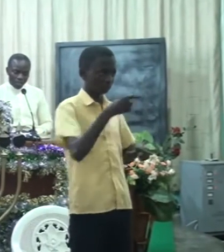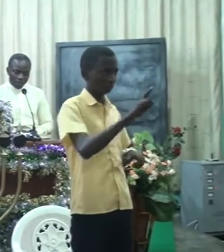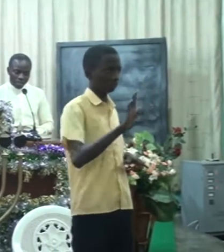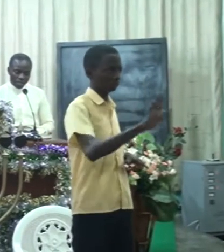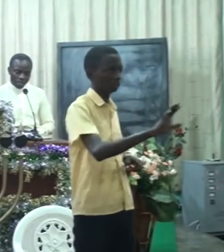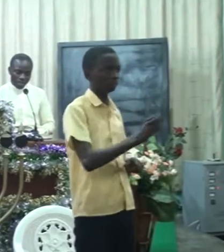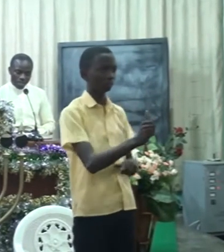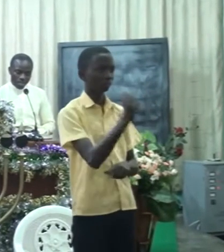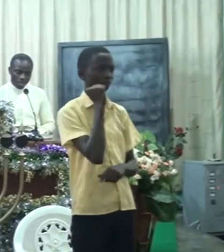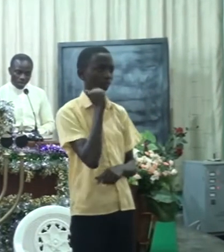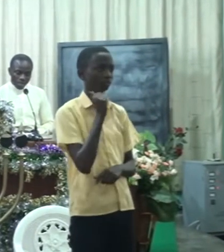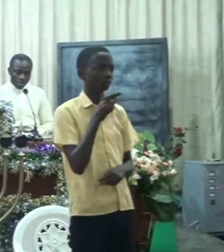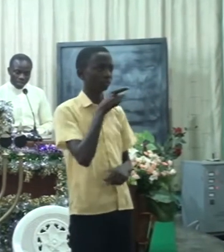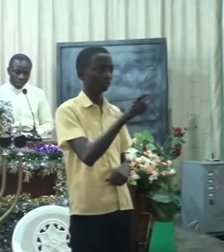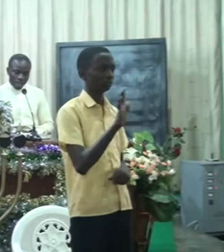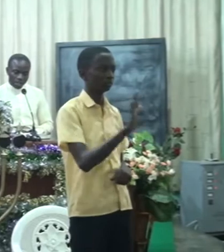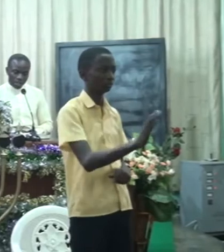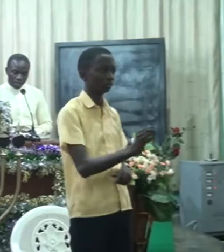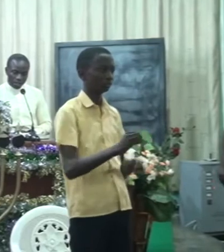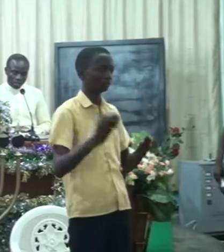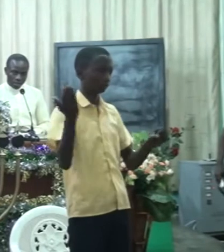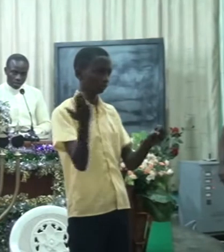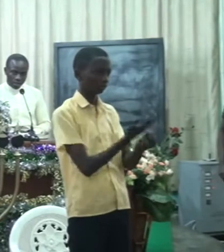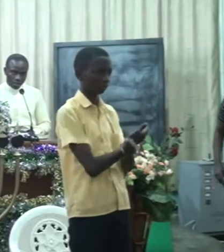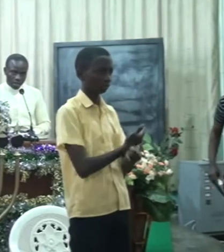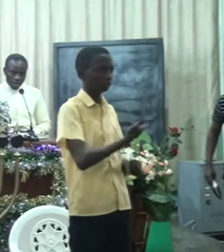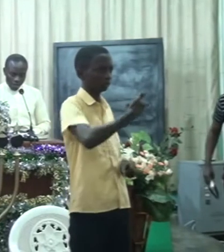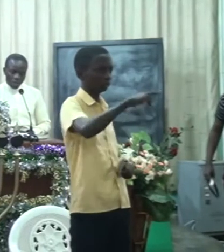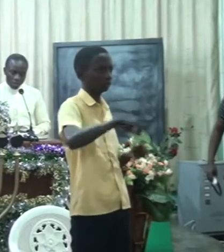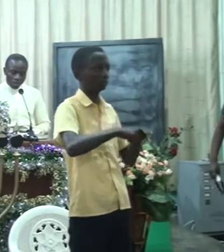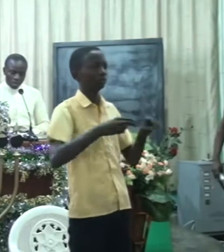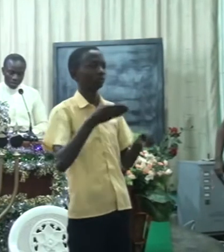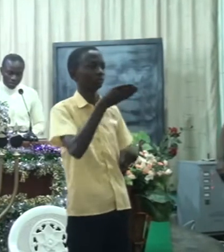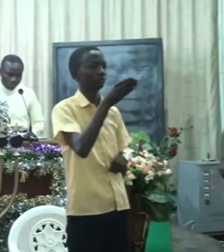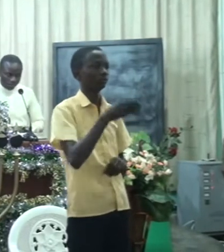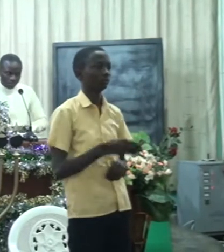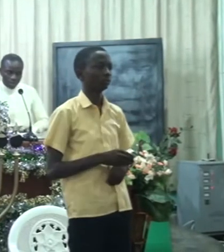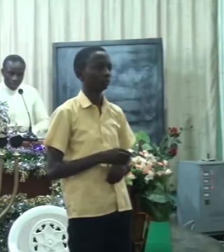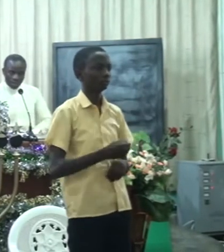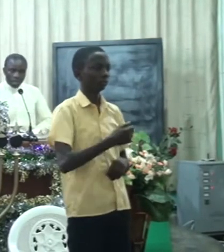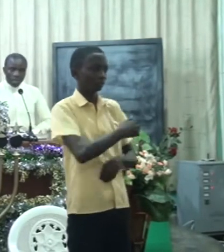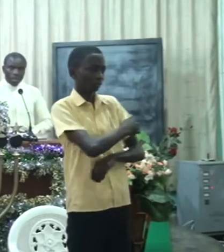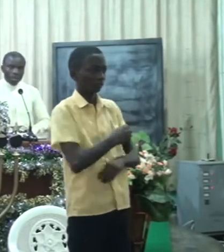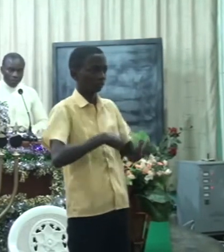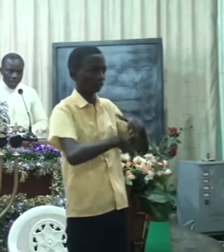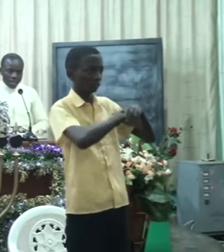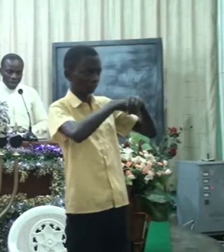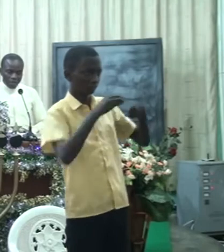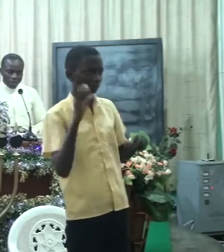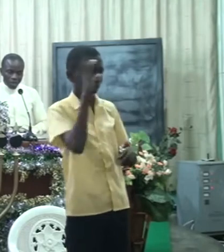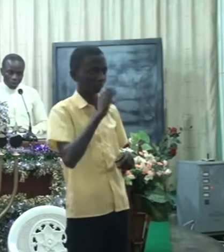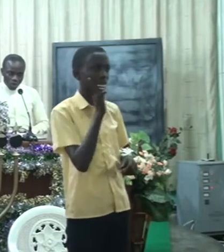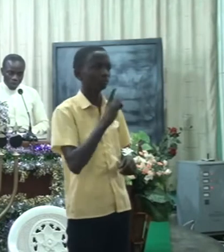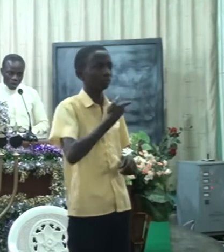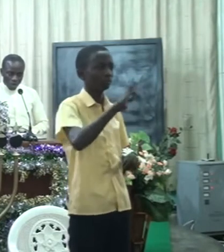Quand il les refuse. Unaifukuza. Il les chasse. Itatoka. Il va sortir. Itaenda kutafuta kwenye itapanga. Il va aller là